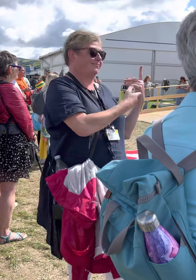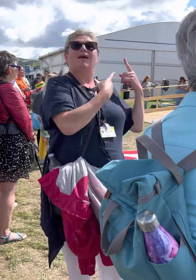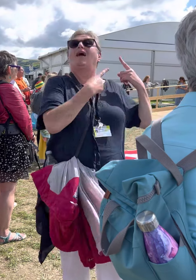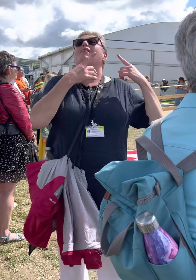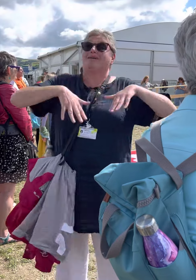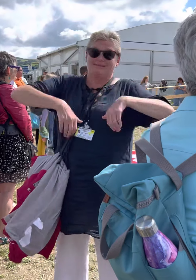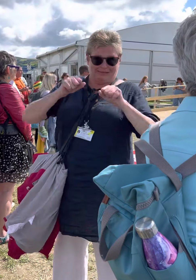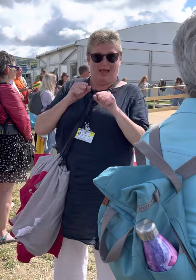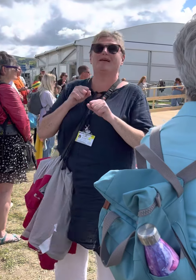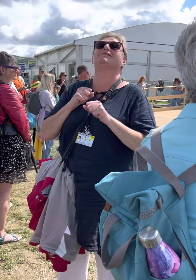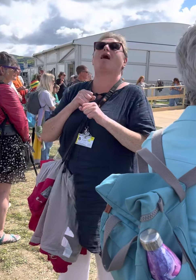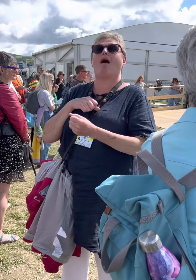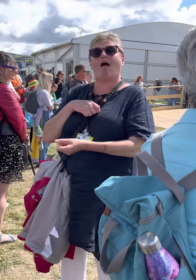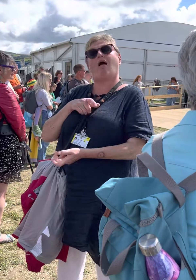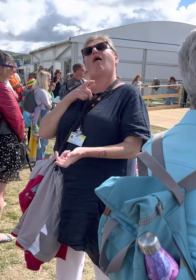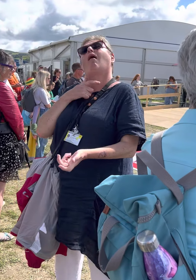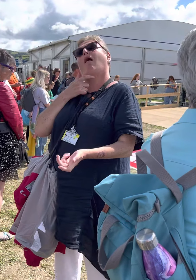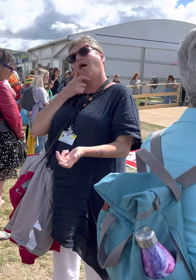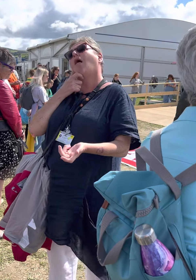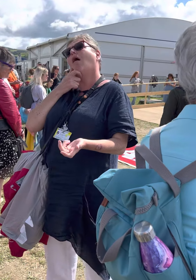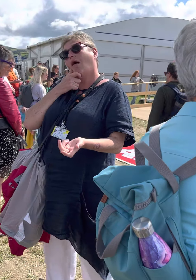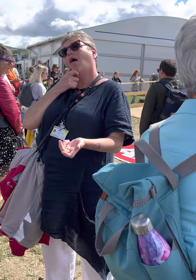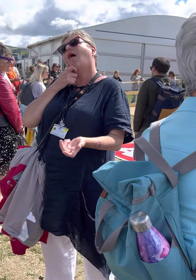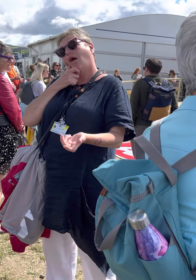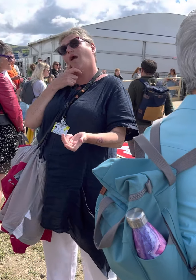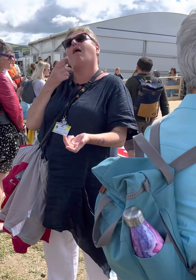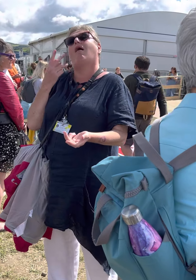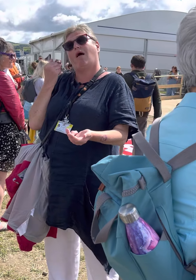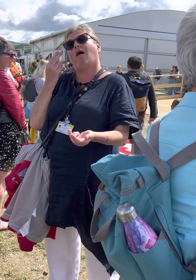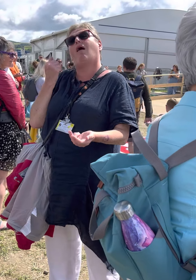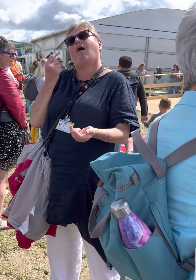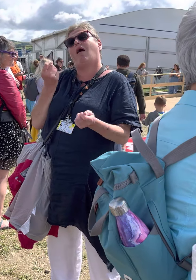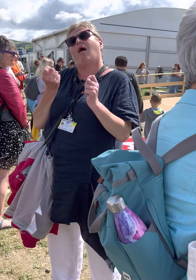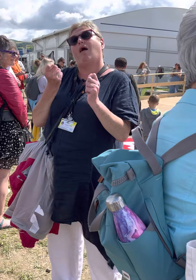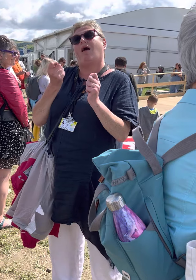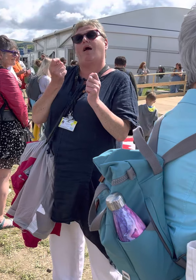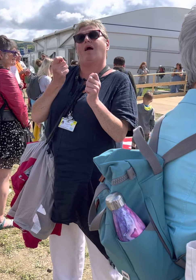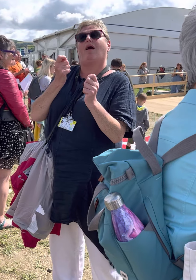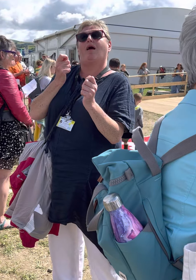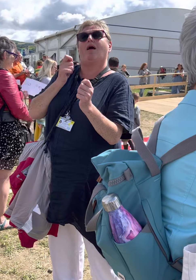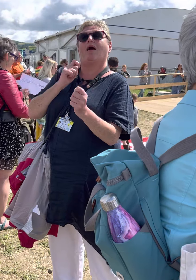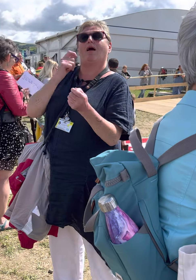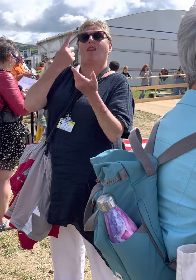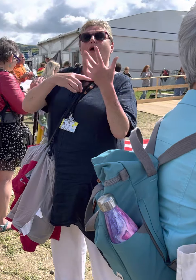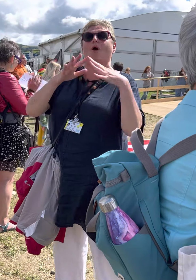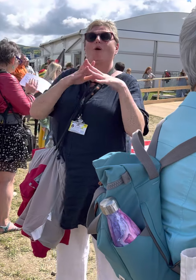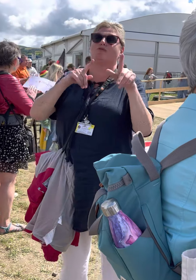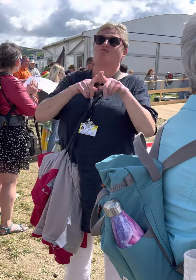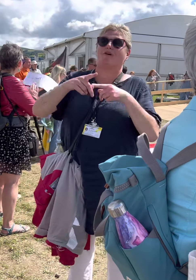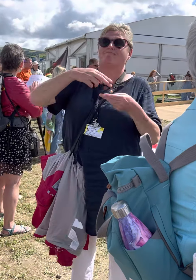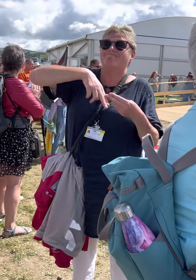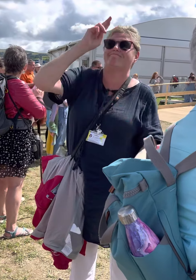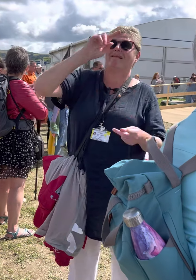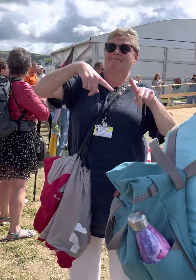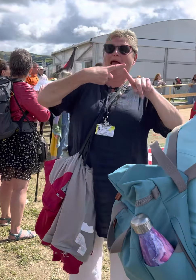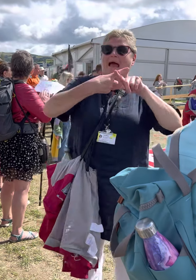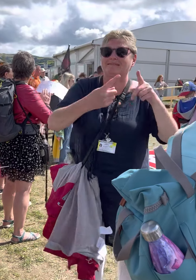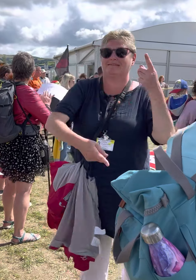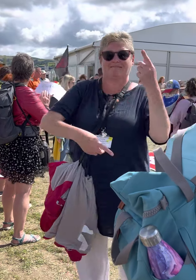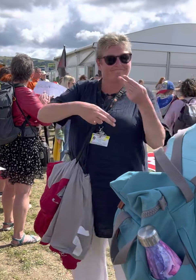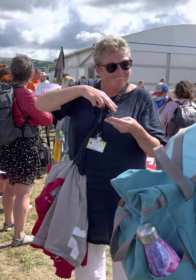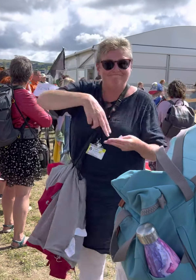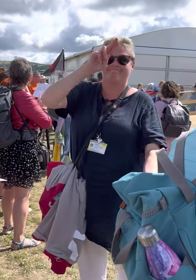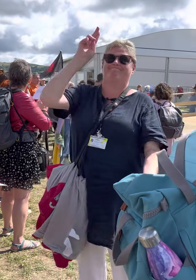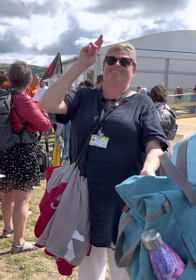nhw'n dechrau gwneud pethau. Maen nhw'n dechrau newid y gyfraith. Maen nhw'n dechrau rhoi trethu fyny. Maen nhw'n